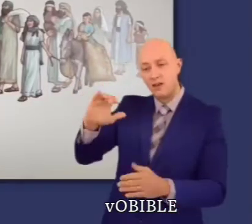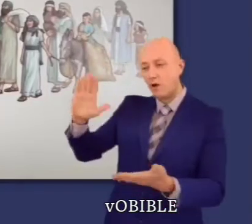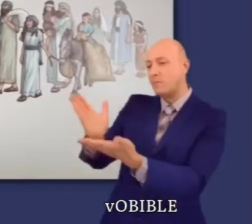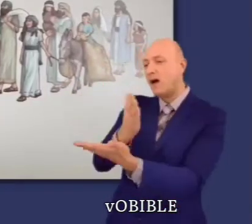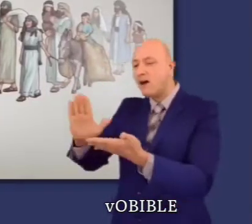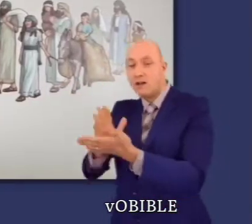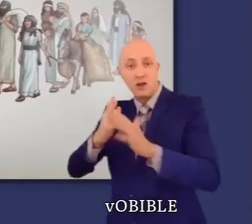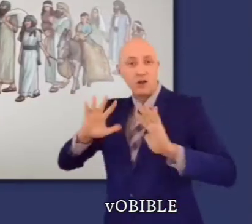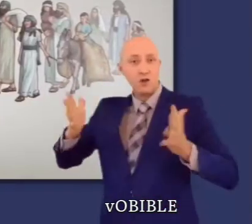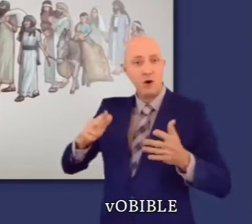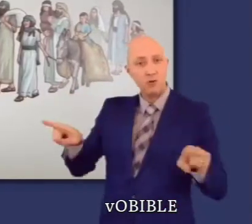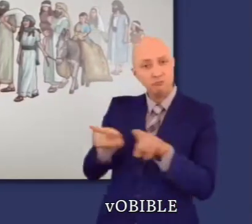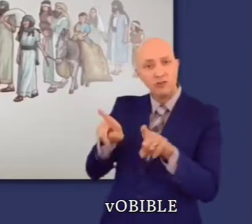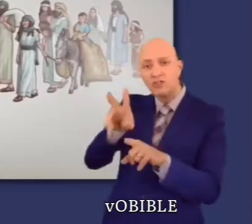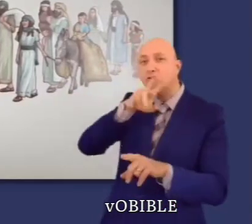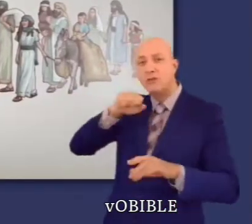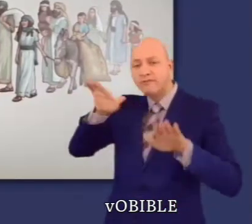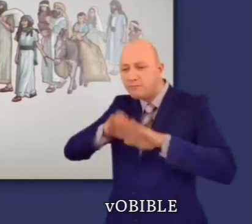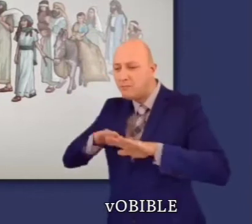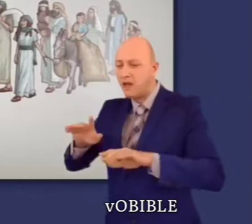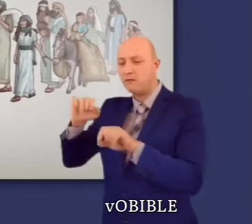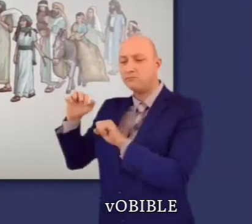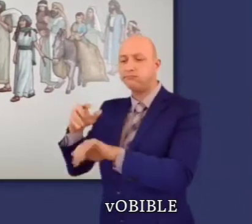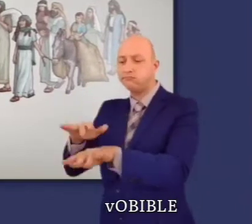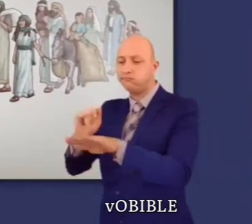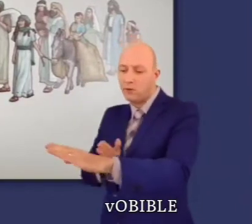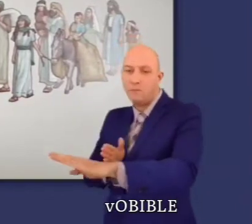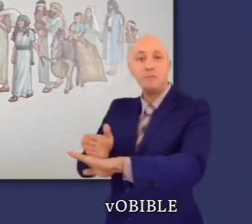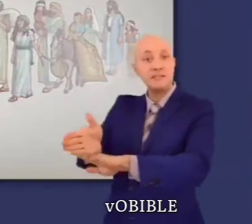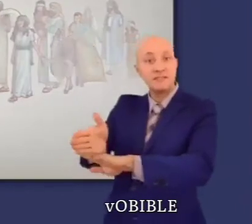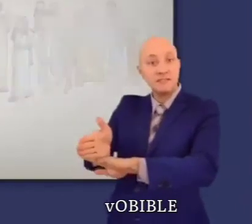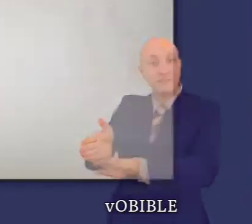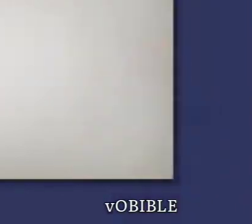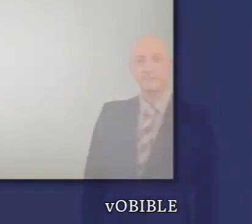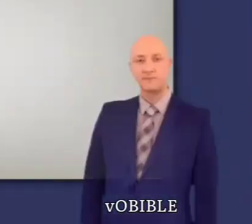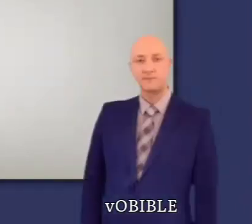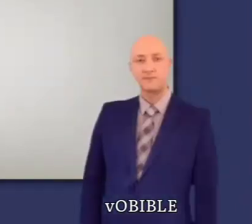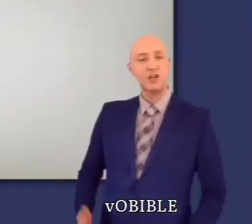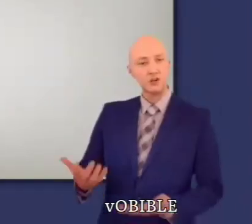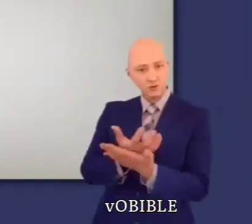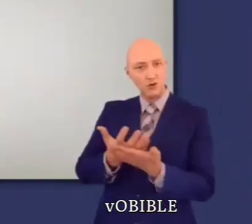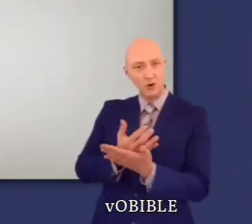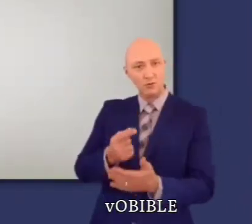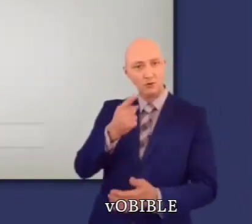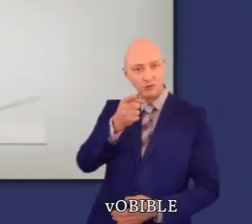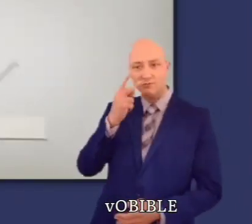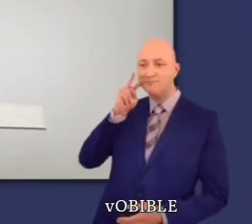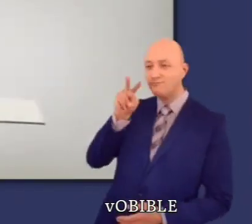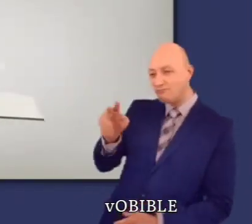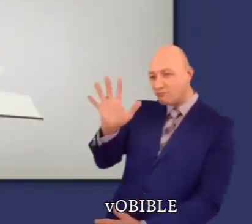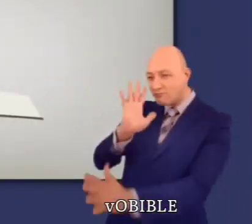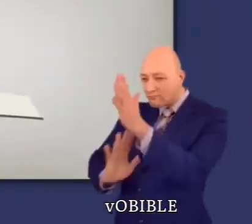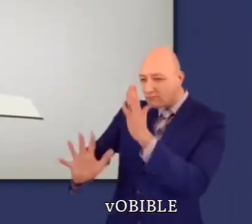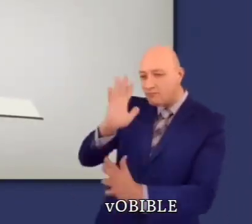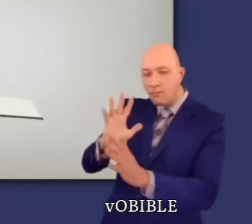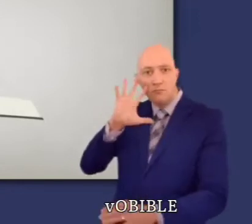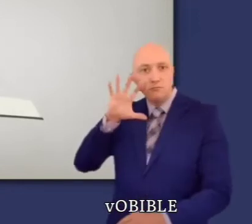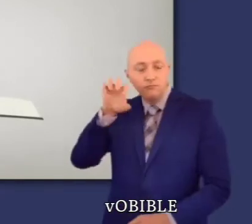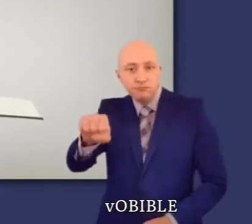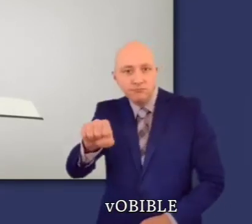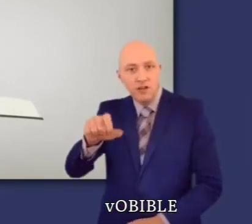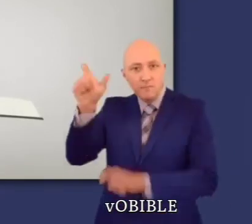lui demande d'établir Josué comme chef pour qu'il guide Israël en Canaan. Dans les chapitres 31 à 36, alors